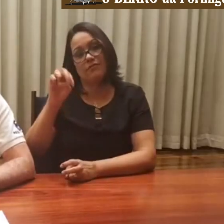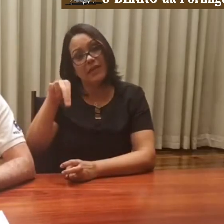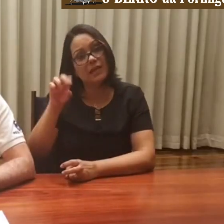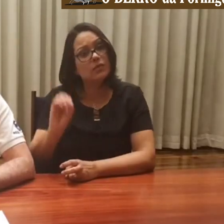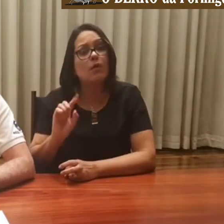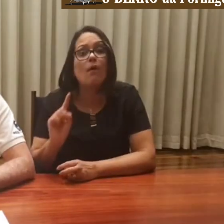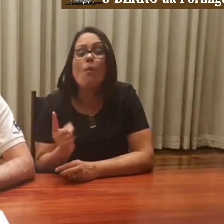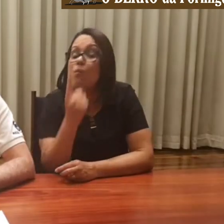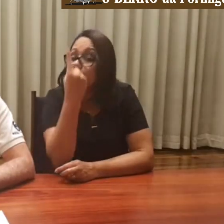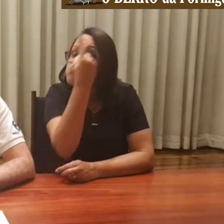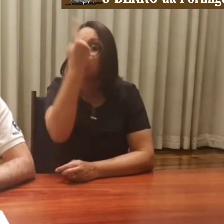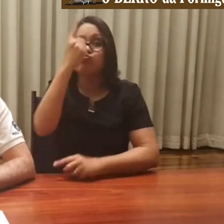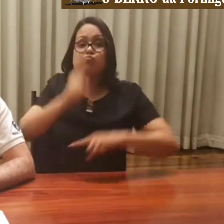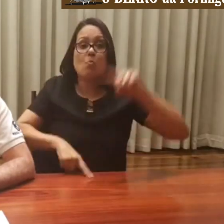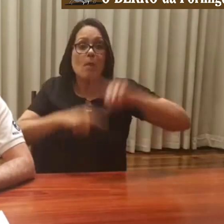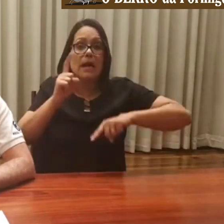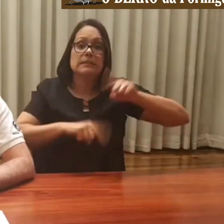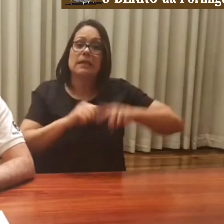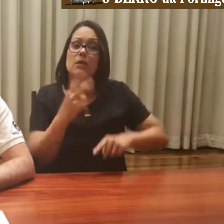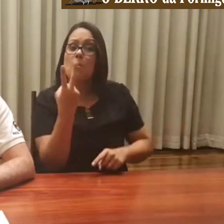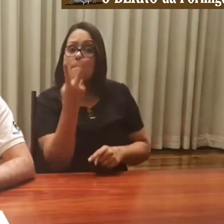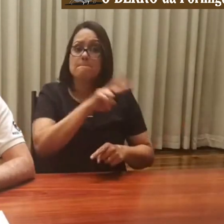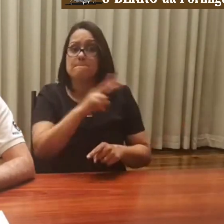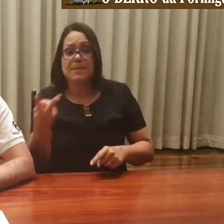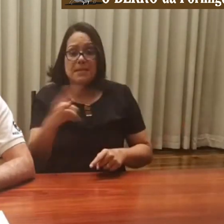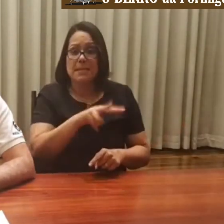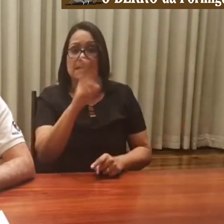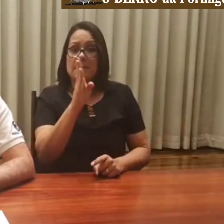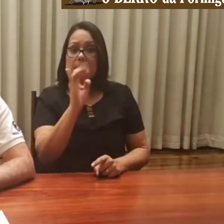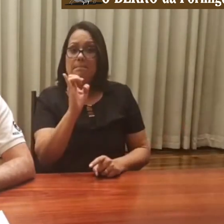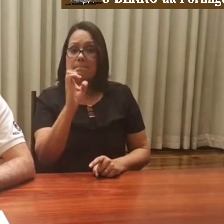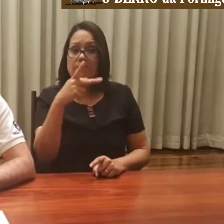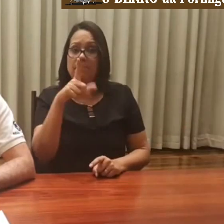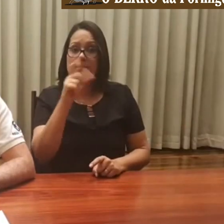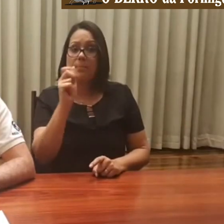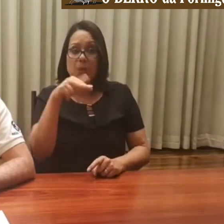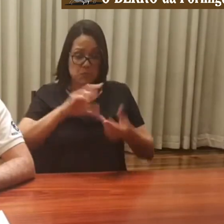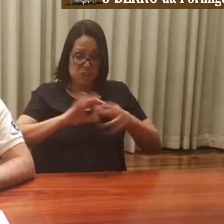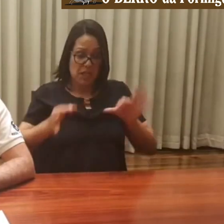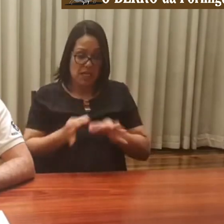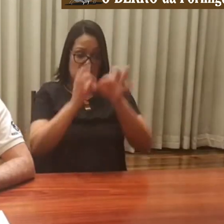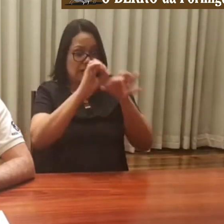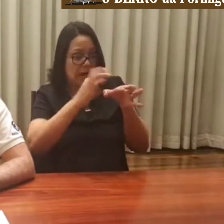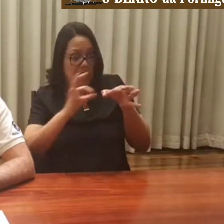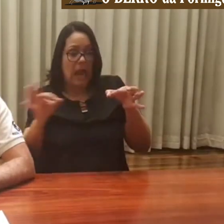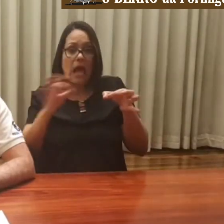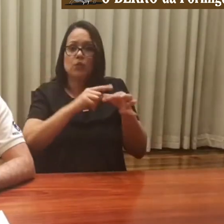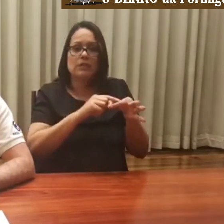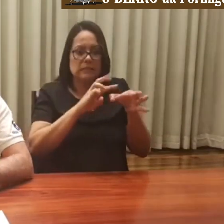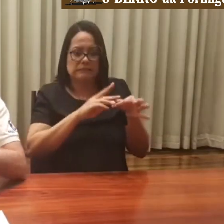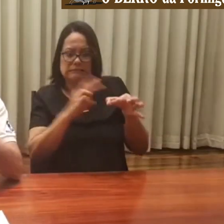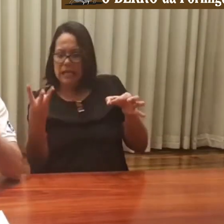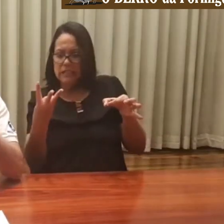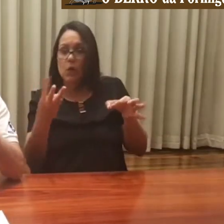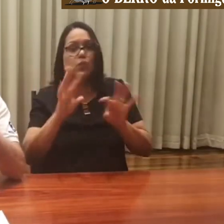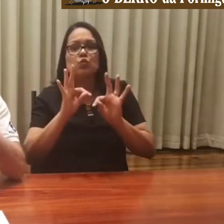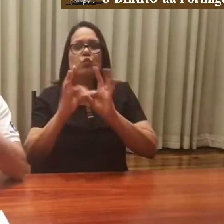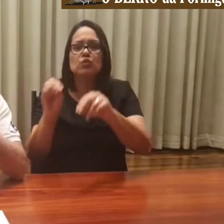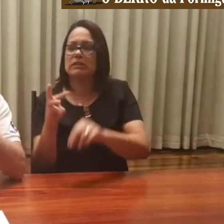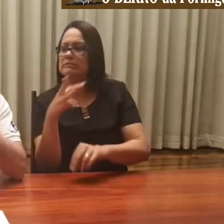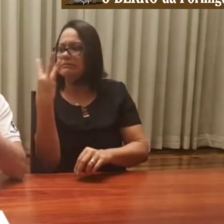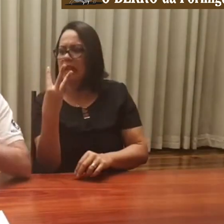único material biplano do mundo, porque a base é o átomo. Ah, não tem três dimensões, não. Tudo tem três dimensões,